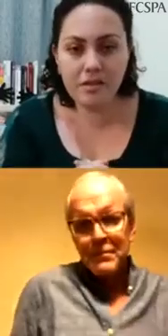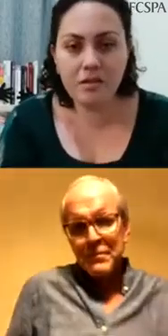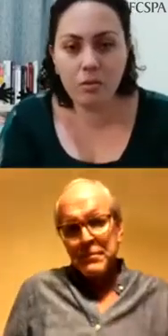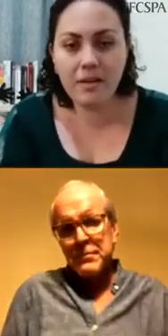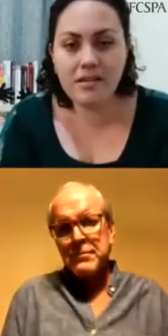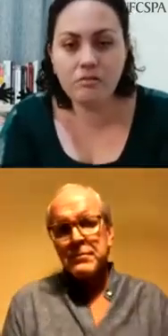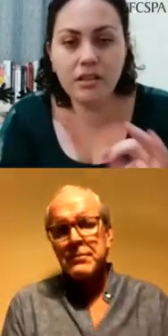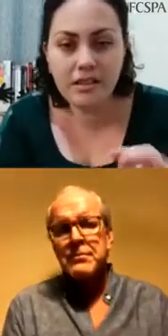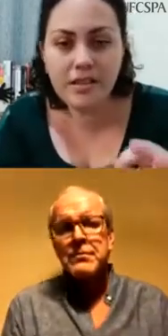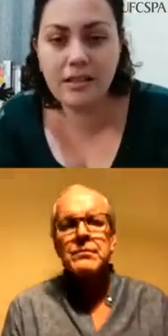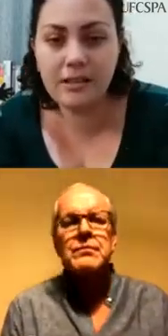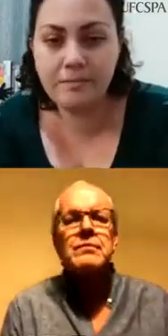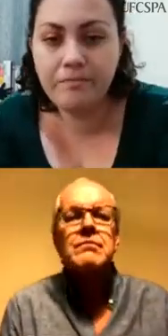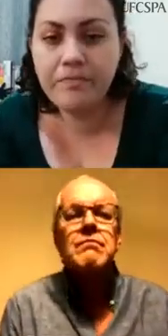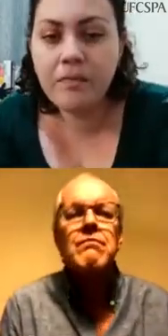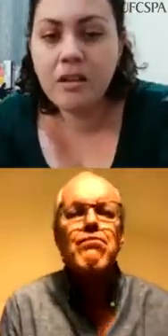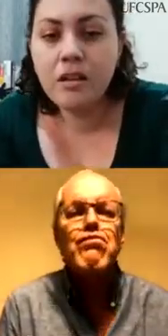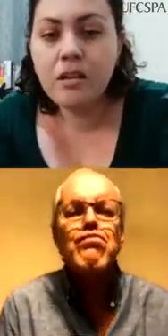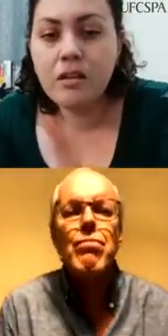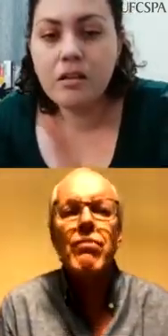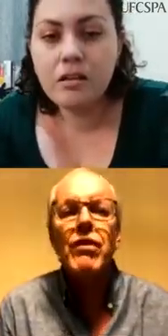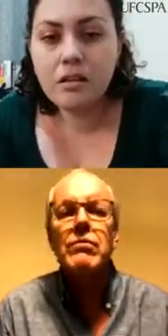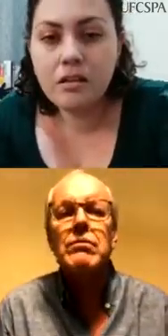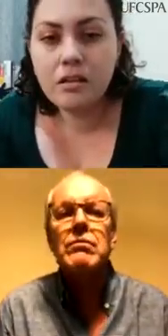essa informação com mais segurança, né?